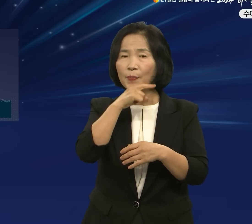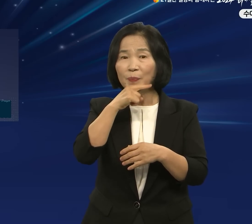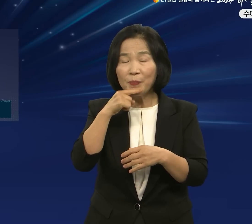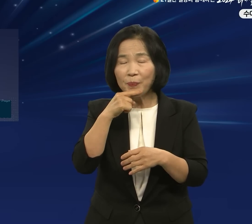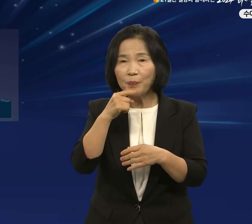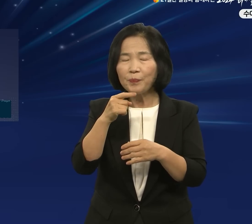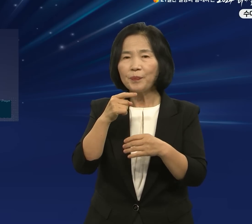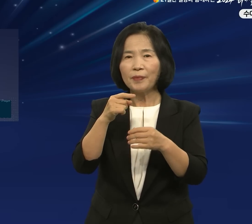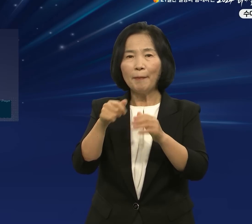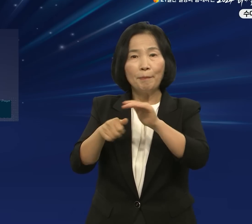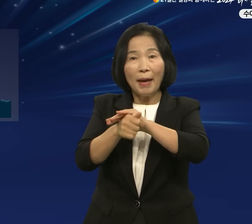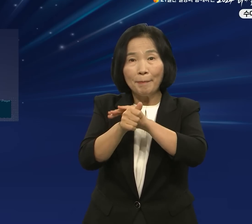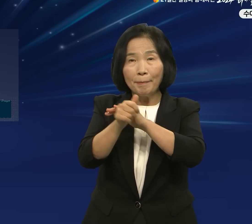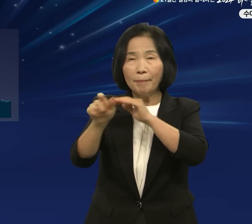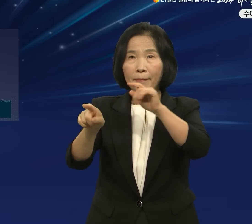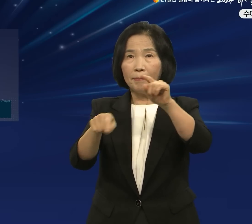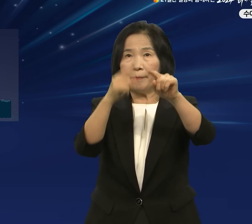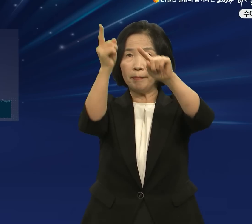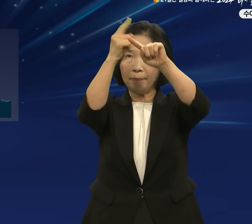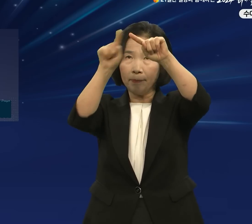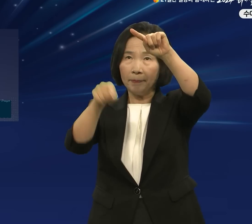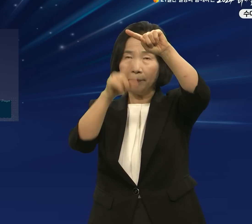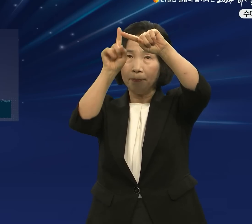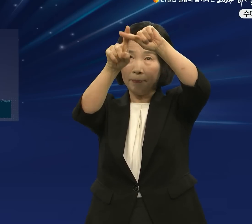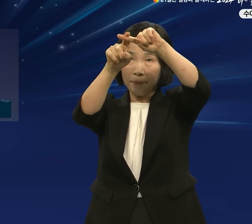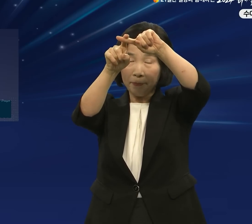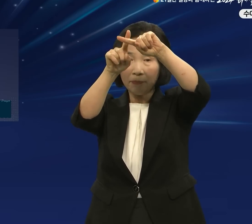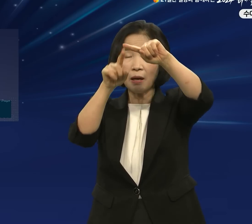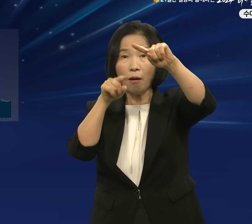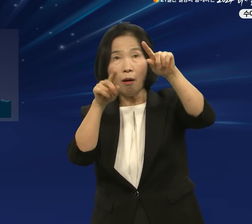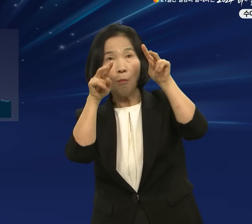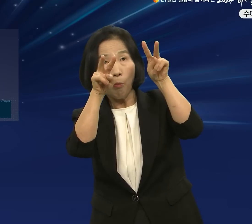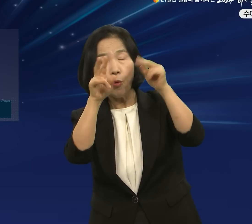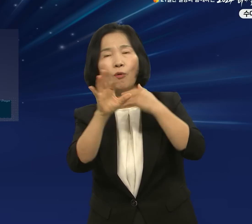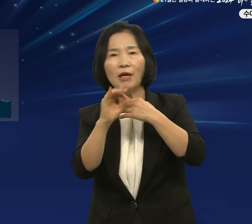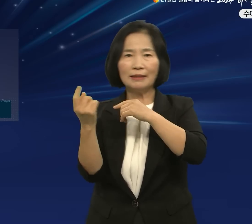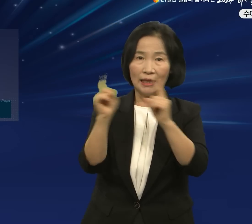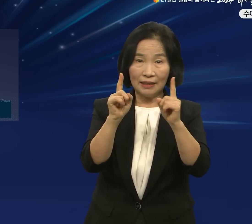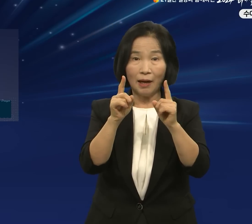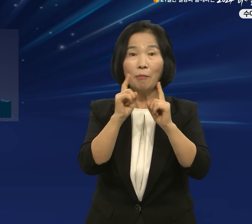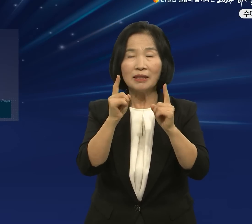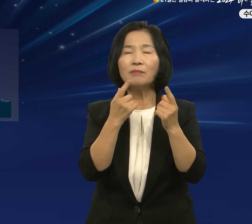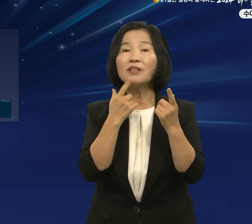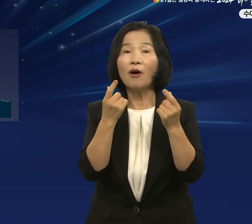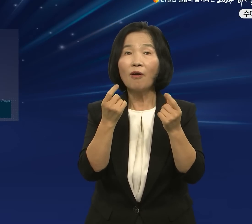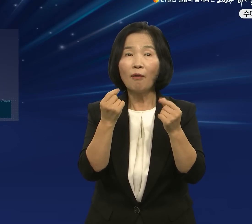그거 봤으니까 할 수 있을 줄 알았습니다.